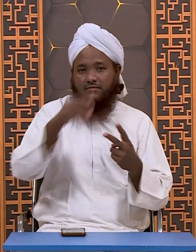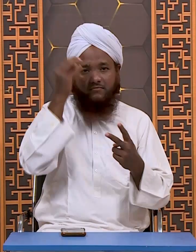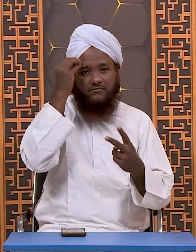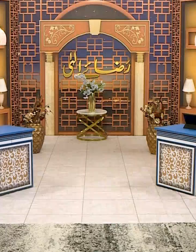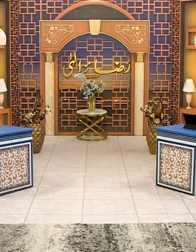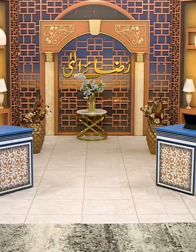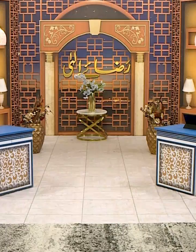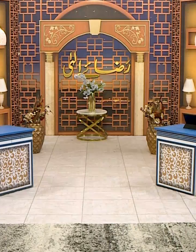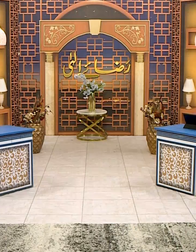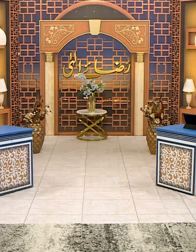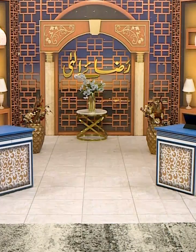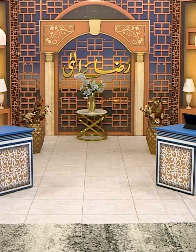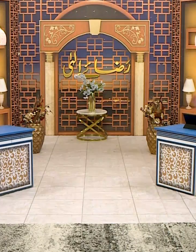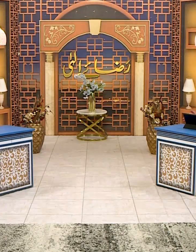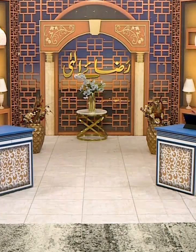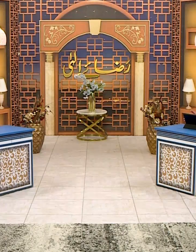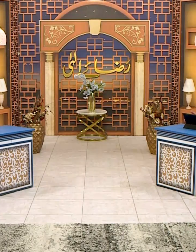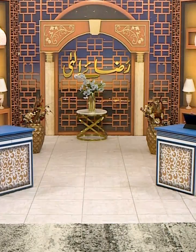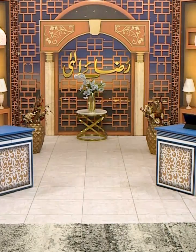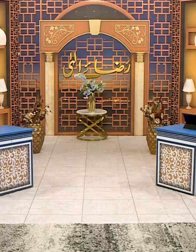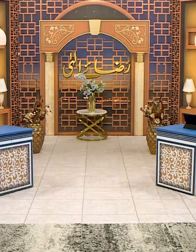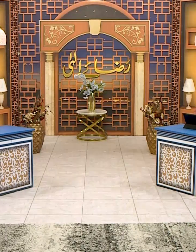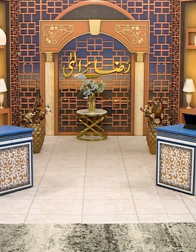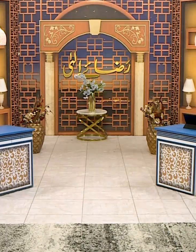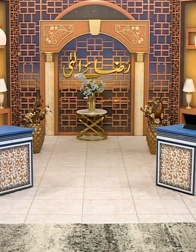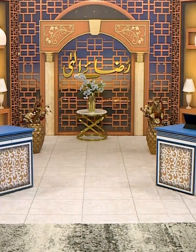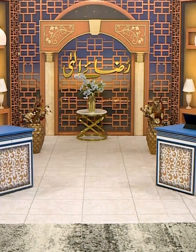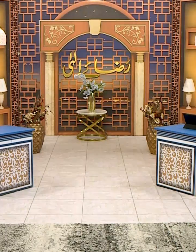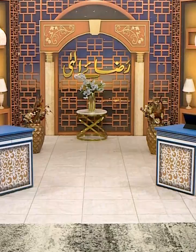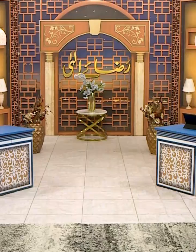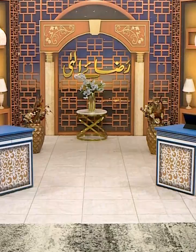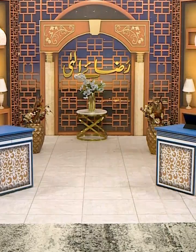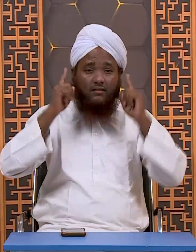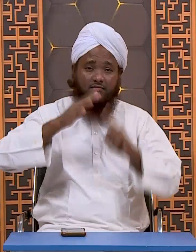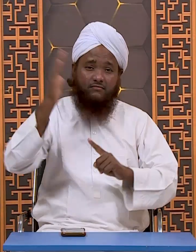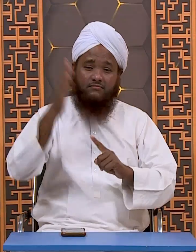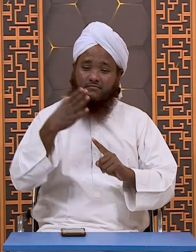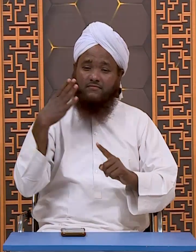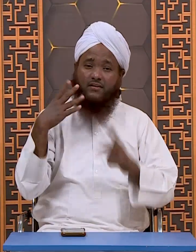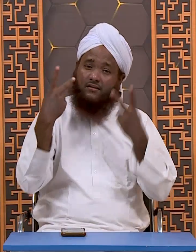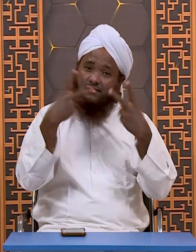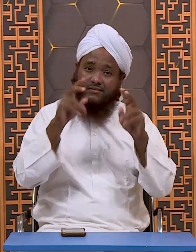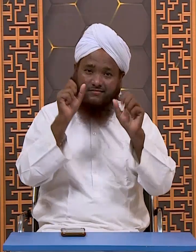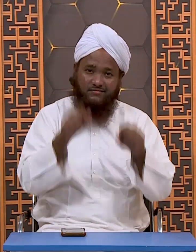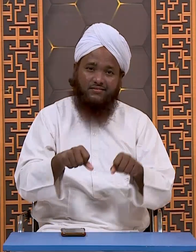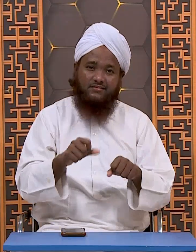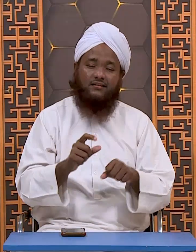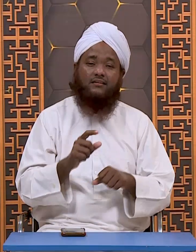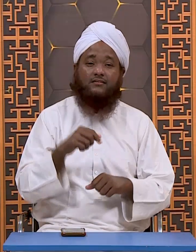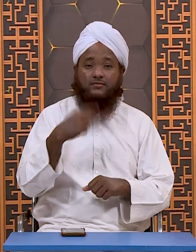ہے، پتہ ہی نہیں کہ پہلی صف کا اجر کیا ہے اور اذان کا اجر کیا ہے۔ اسی طرح پیارے اسلامی بھائیوں، جو نیکی کی دعوت